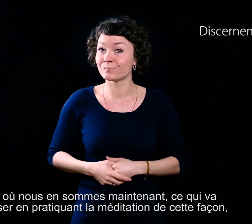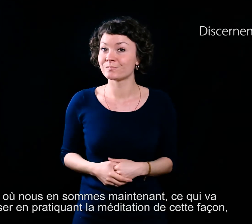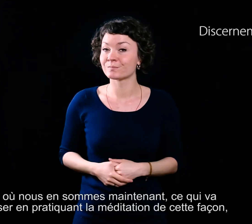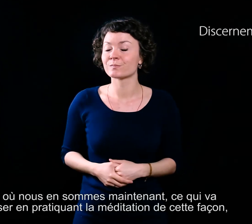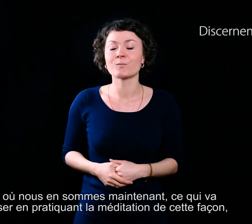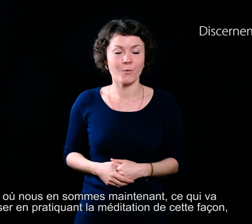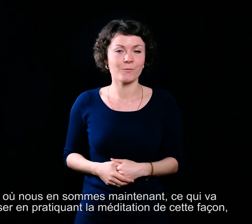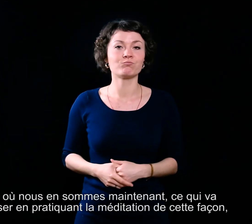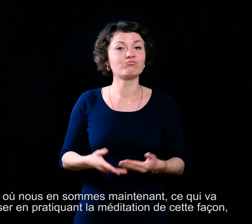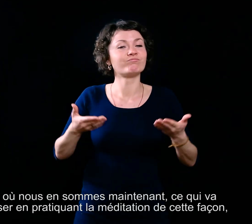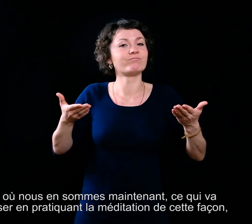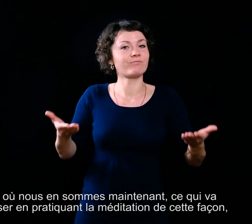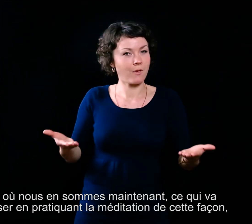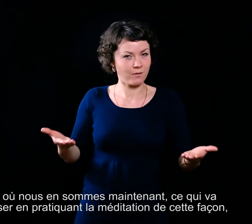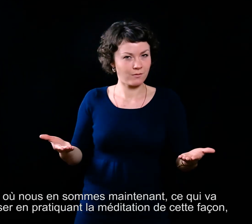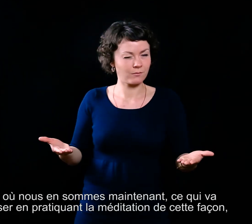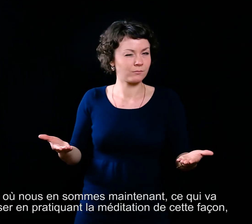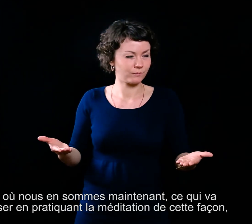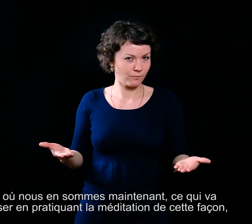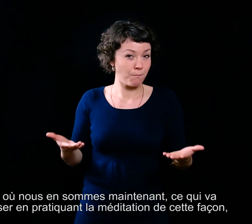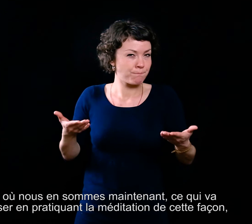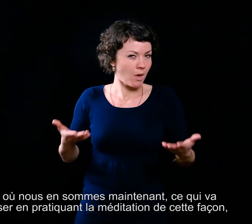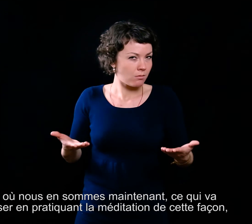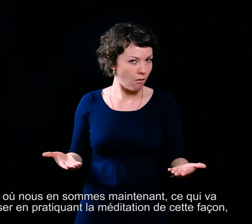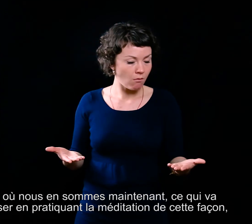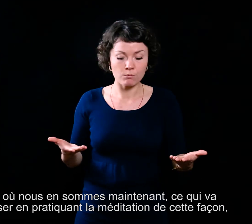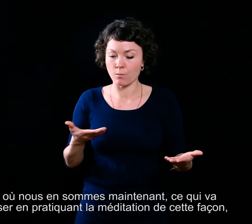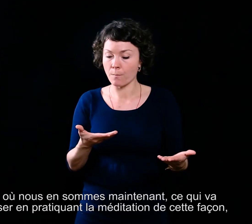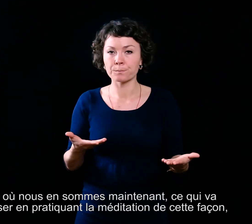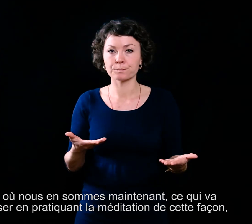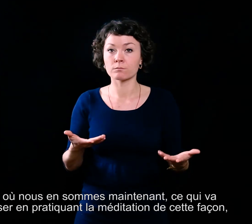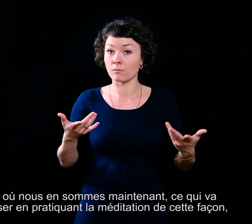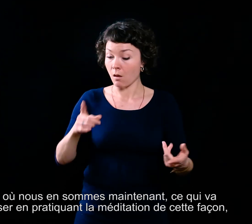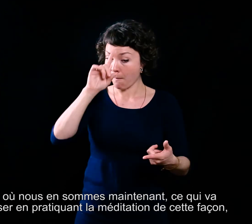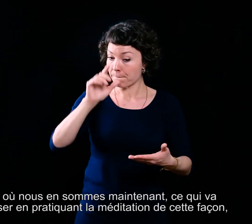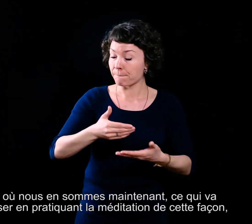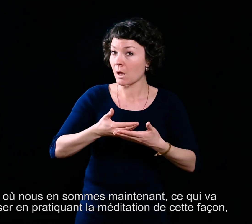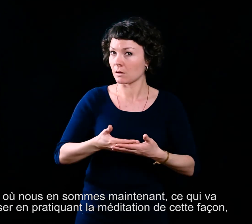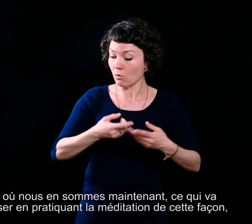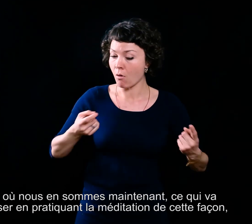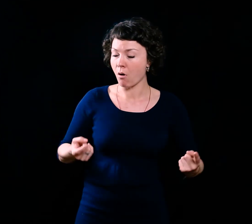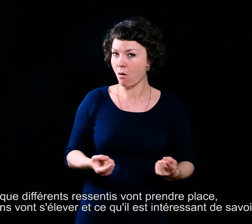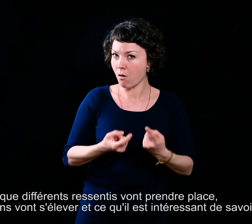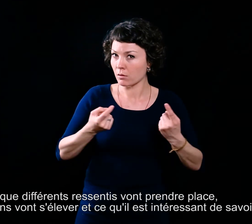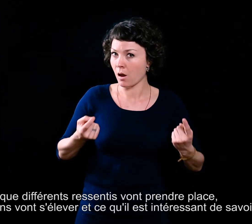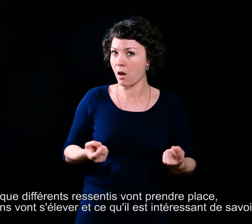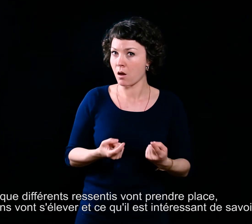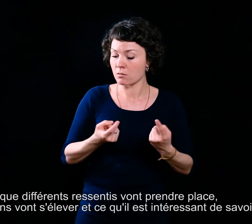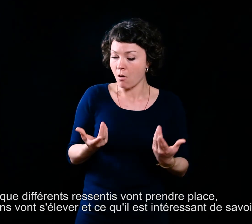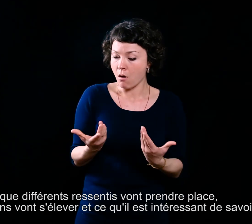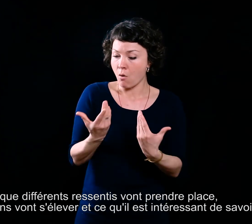Voilà où nous en sommes maintenant. Ce qui va se passer en pratiquant la méditation de cette façon, c'est